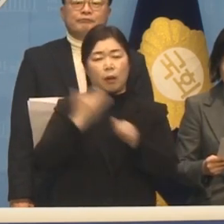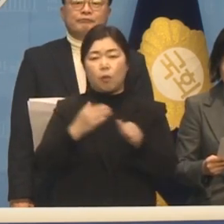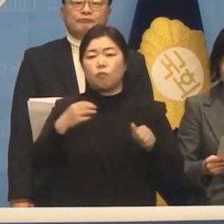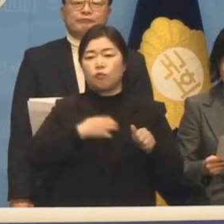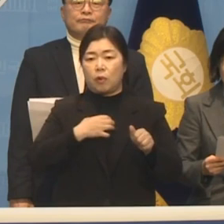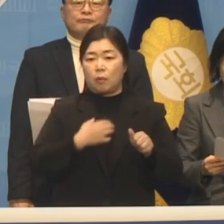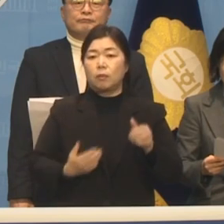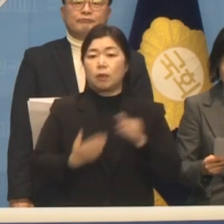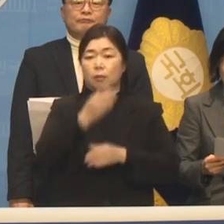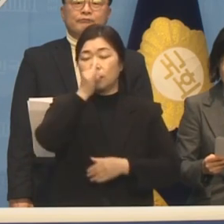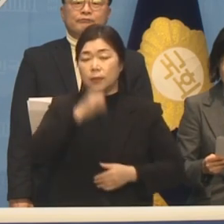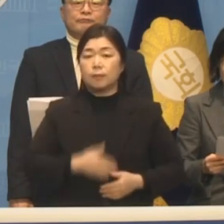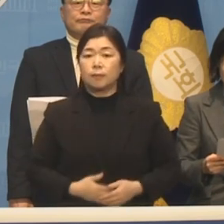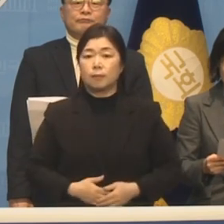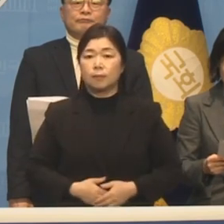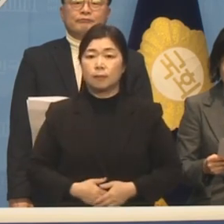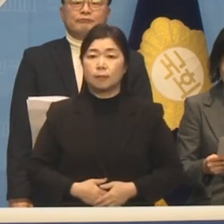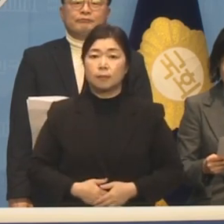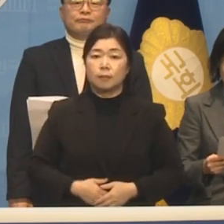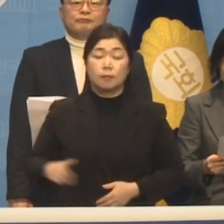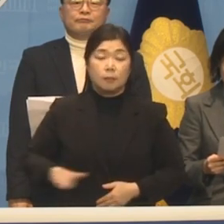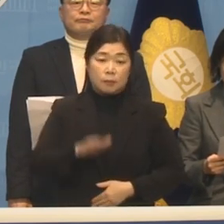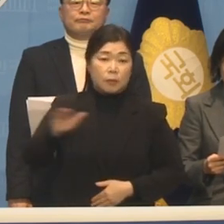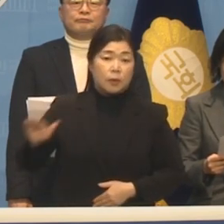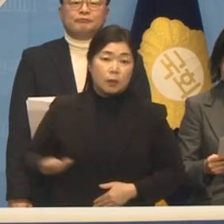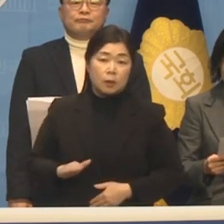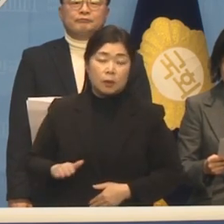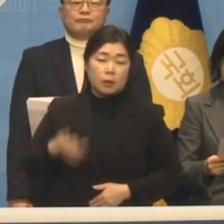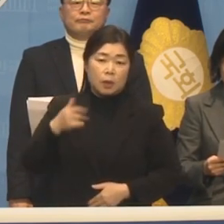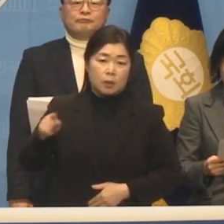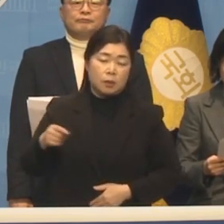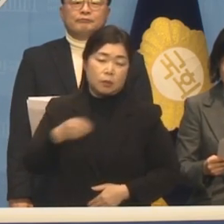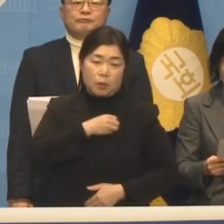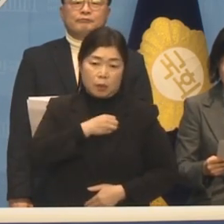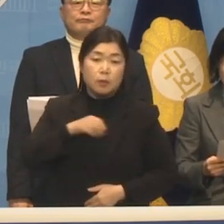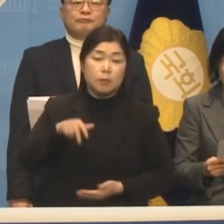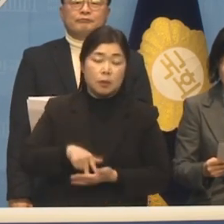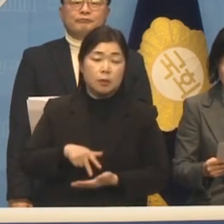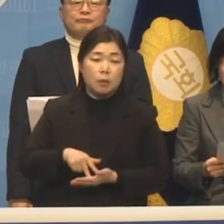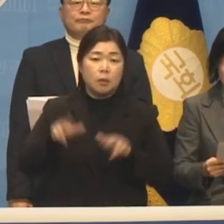위험에 직면하고 있습니다. 저희는 카이스트